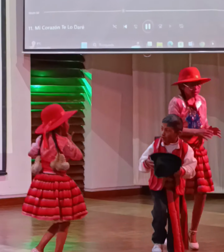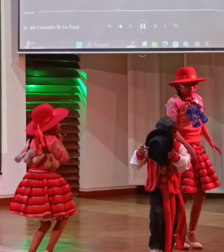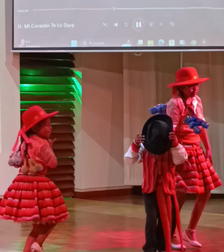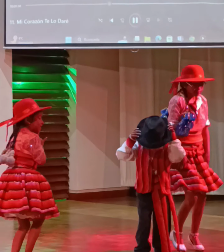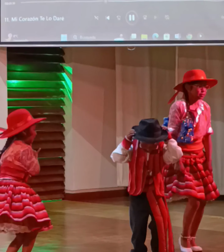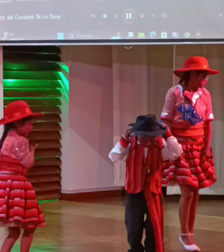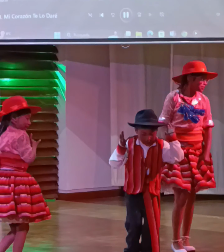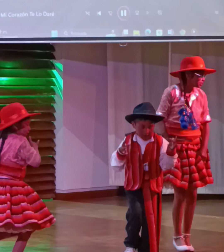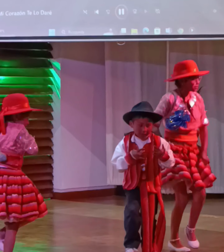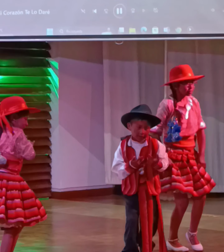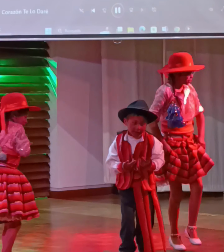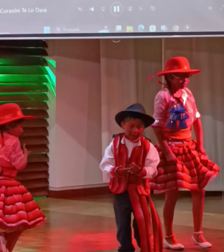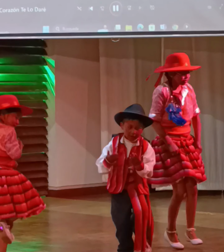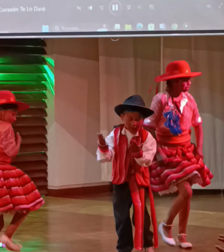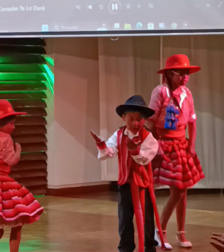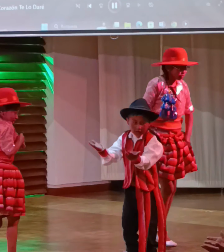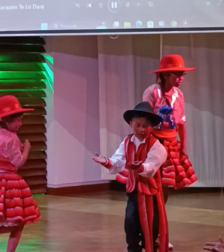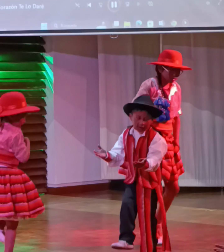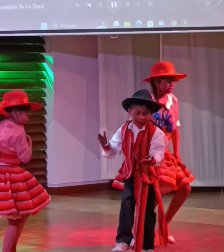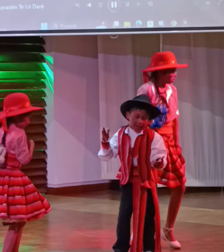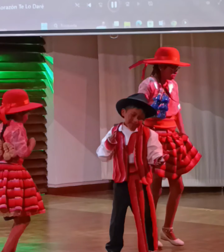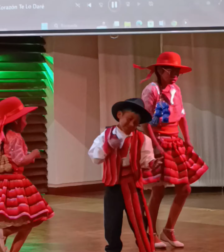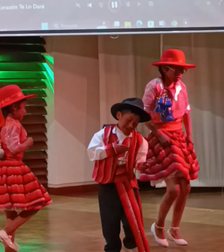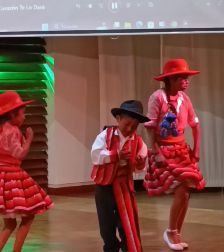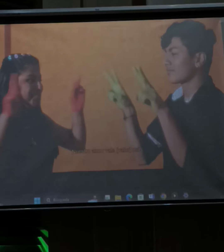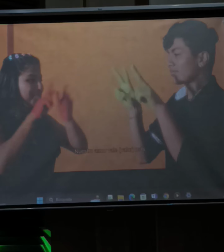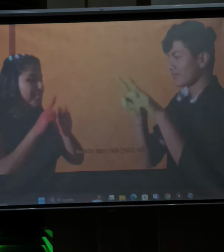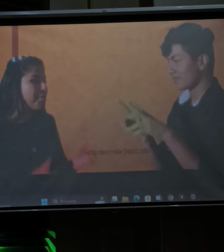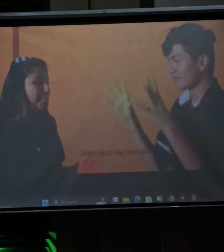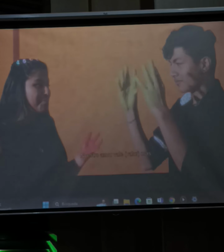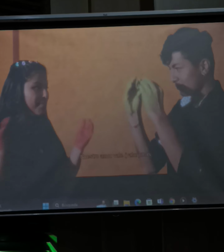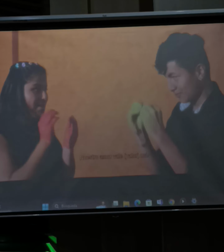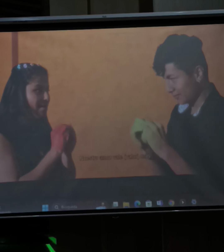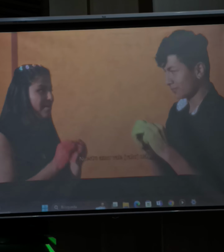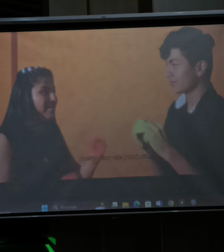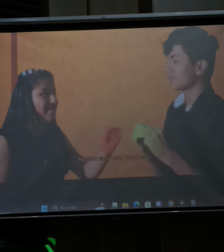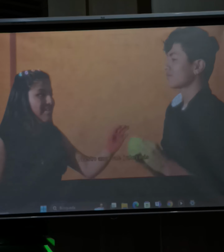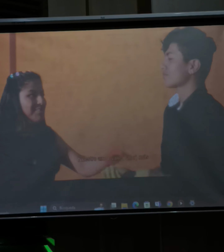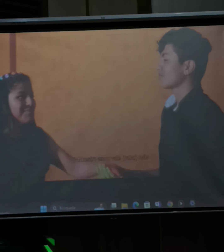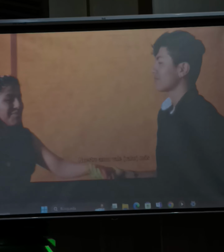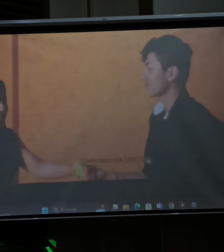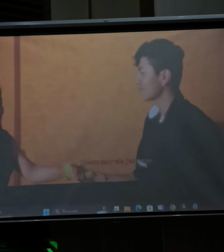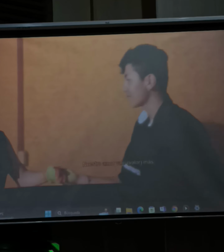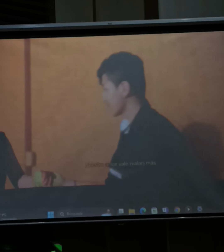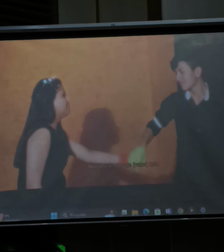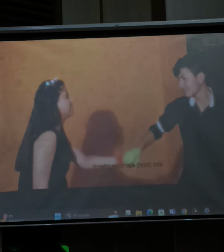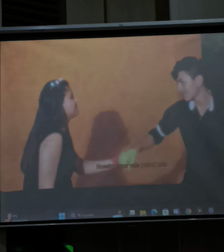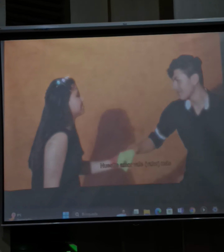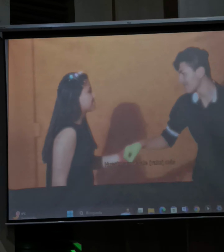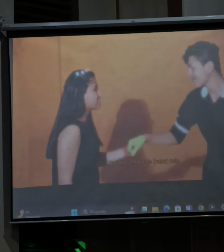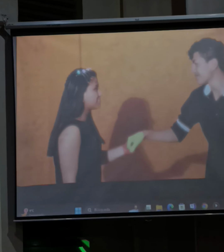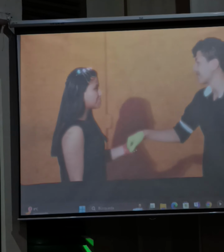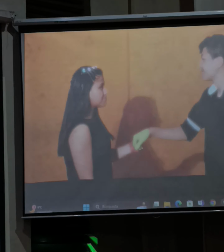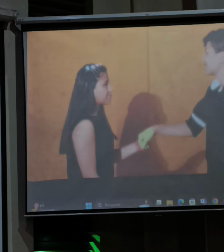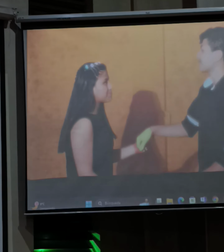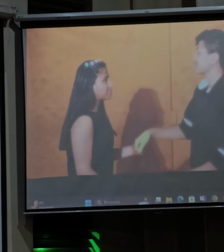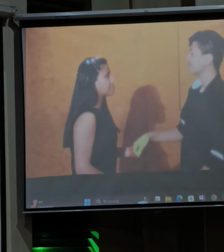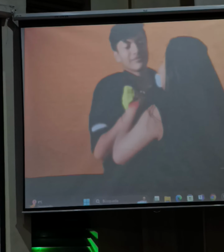hoy este tercer Festival Cultural de Artes en Lengua de Señas Boliviana, con la participación de